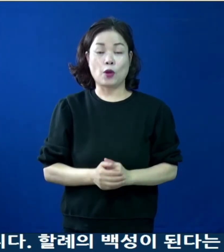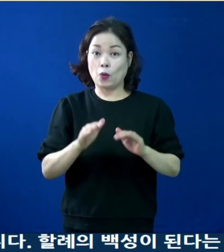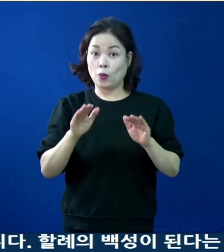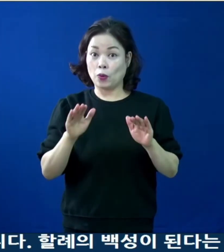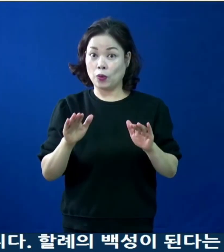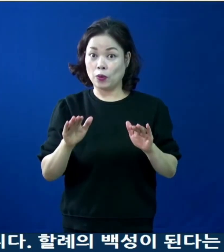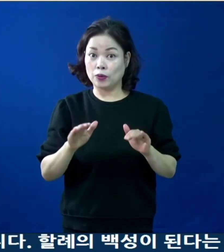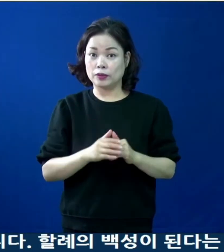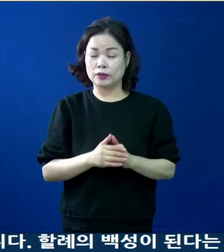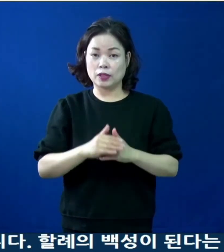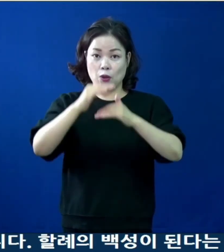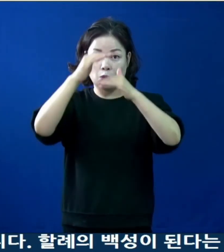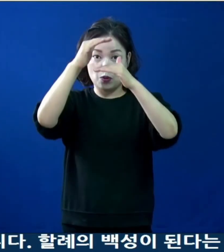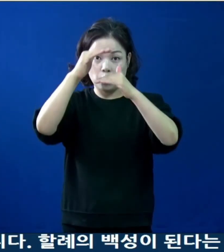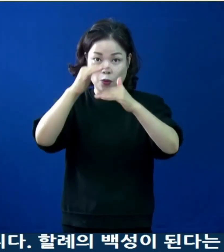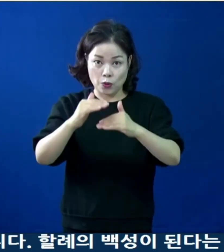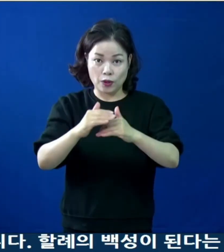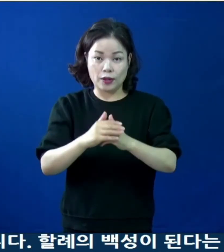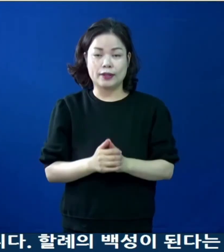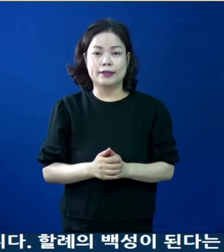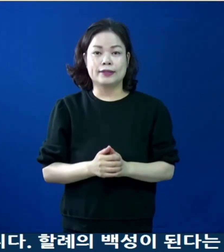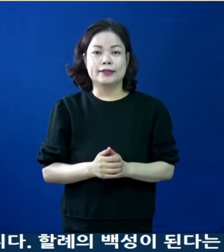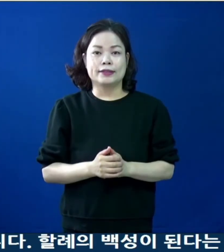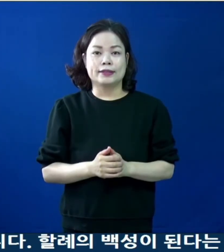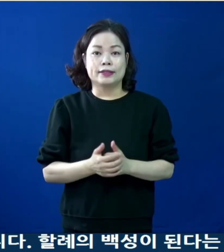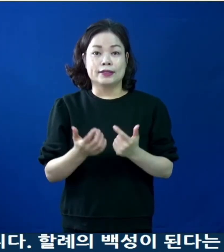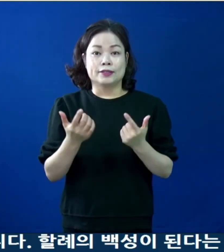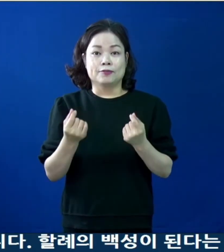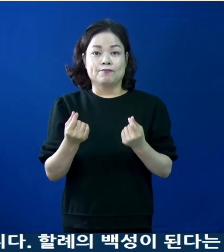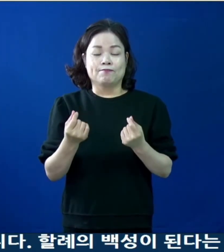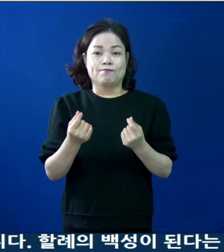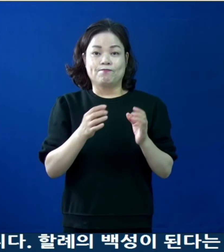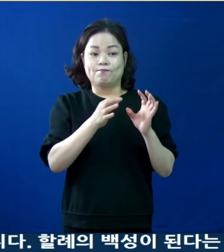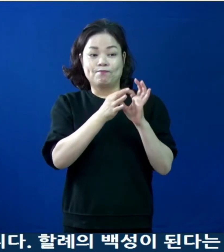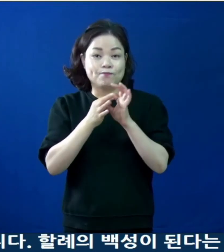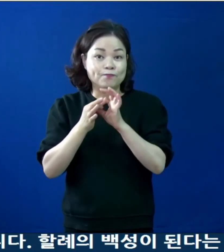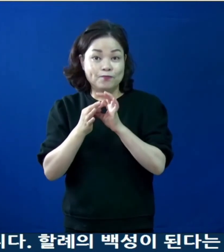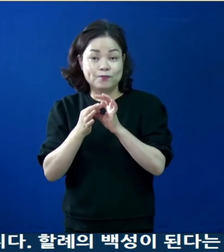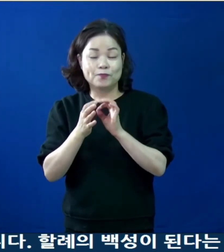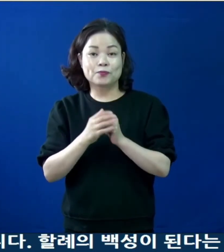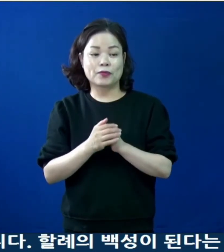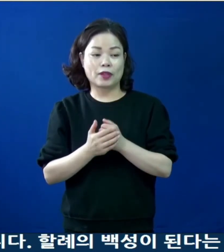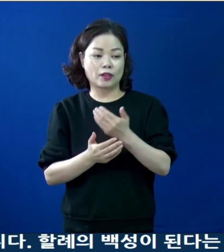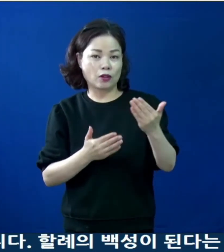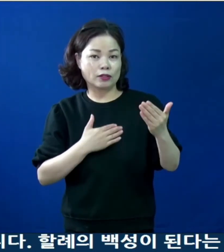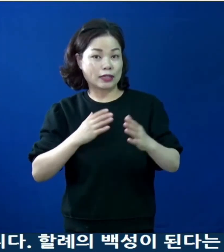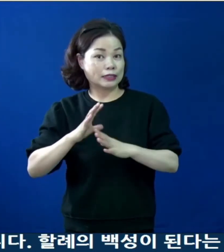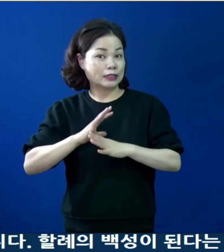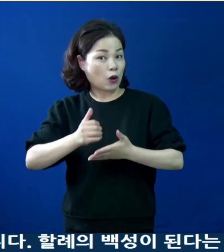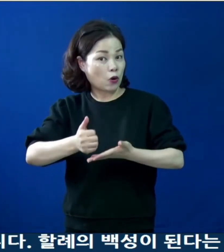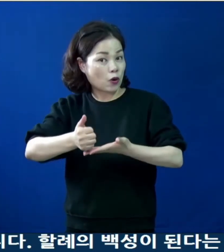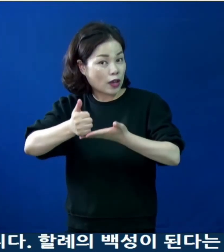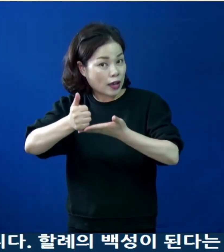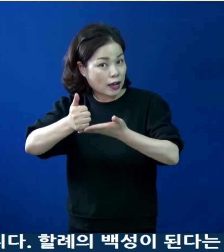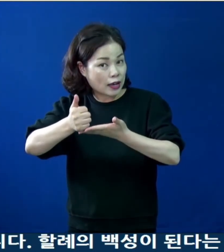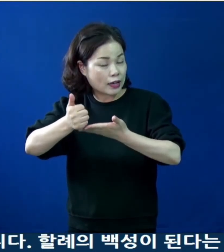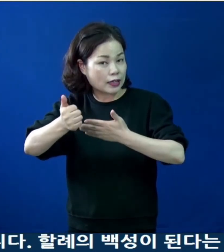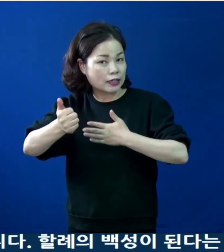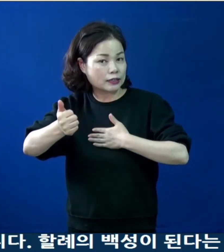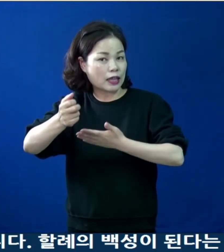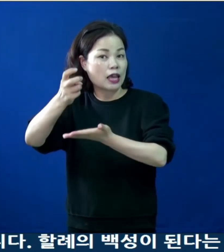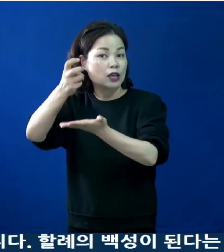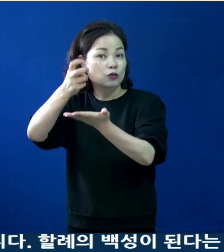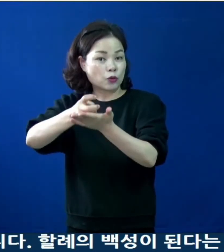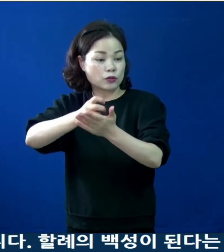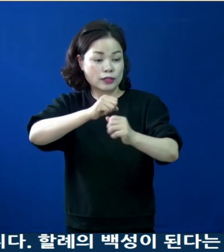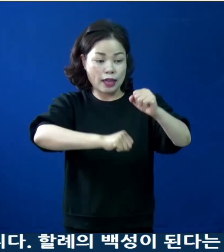오늘 본문은 이렇게 말씀을 이어왔습니다. 너희는 나를 경외하고 내 도를